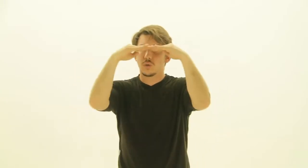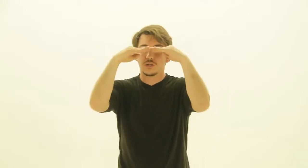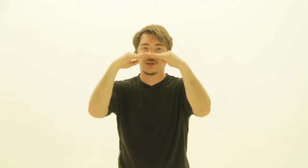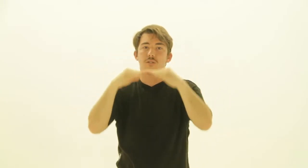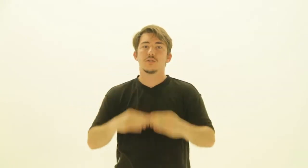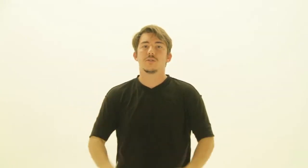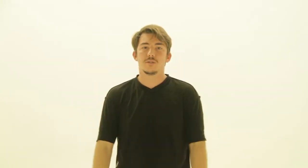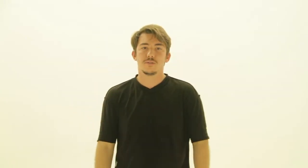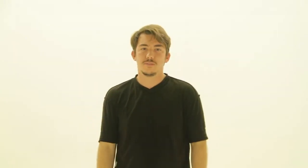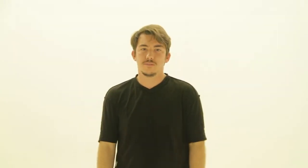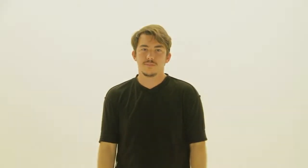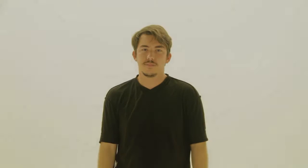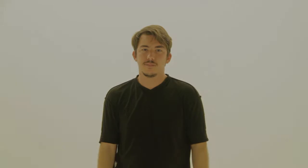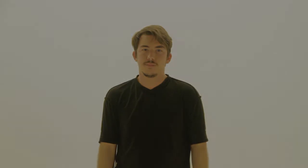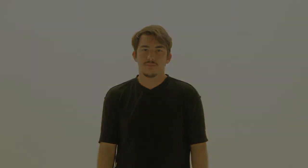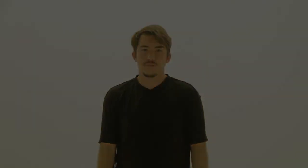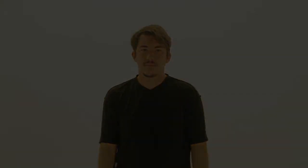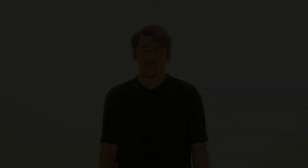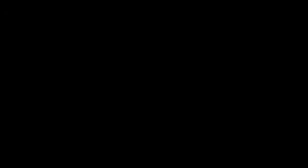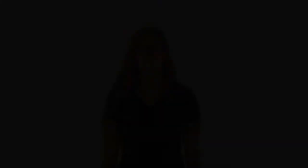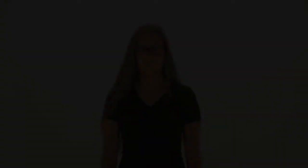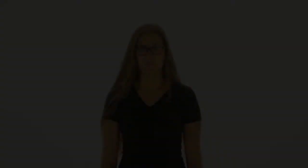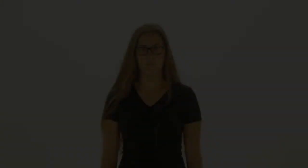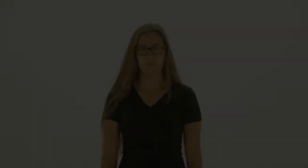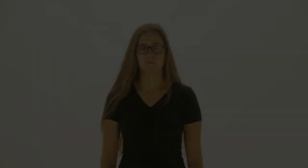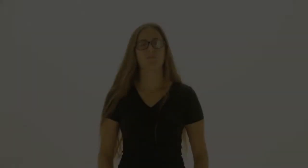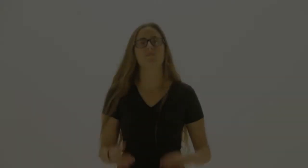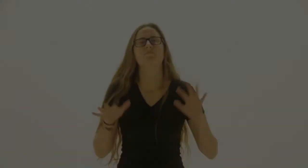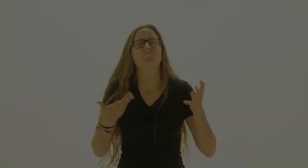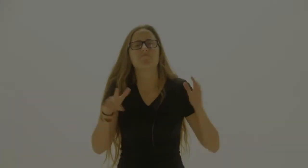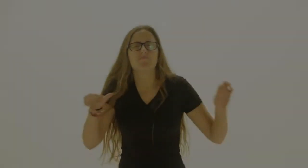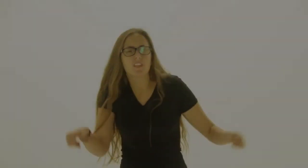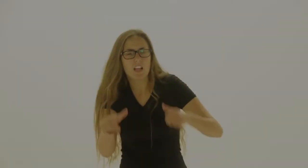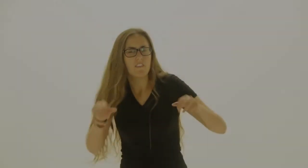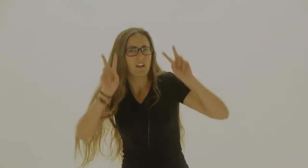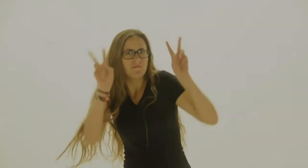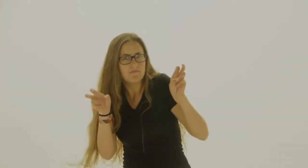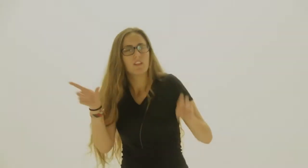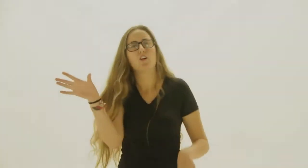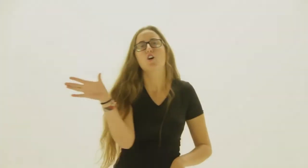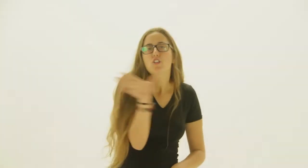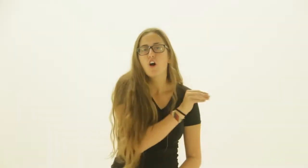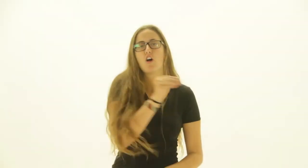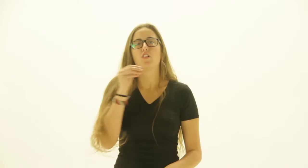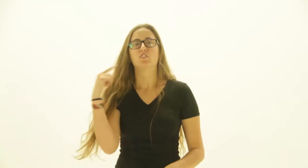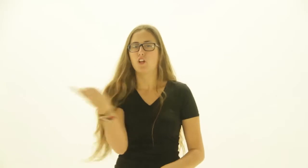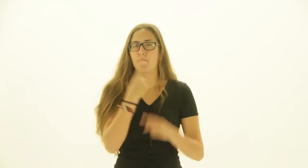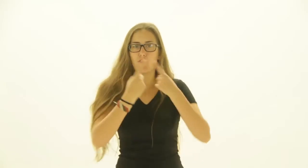que todas las personas podamos participar de las actividades sociales en igualdad de condiciones. La actividad del tema de ahora es todos somos